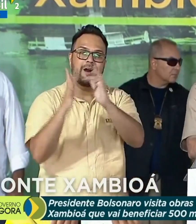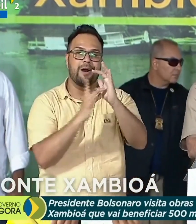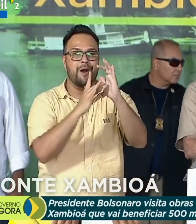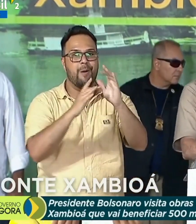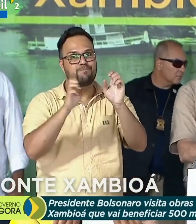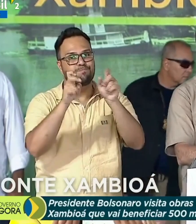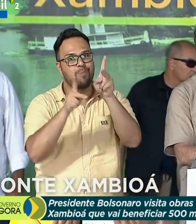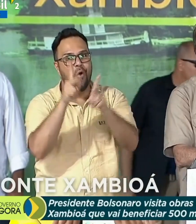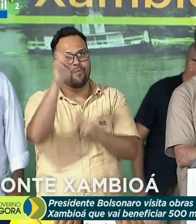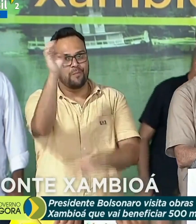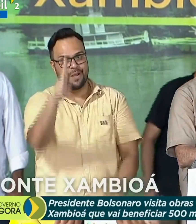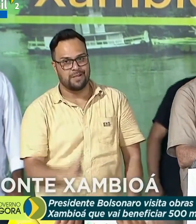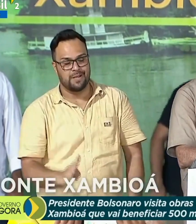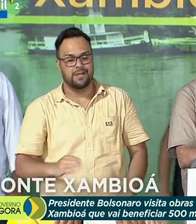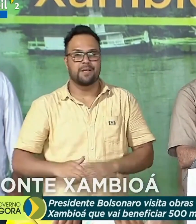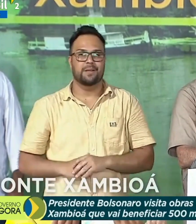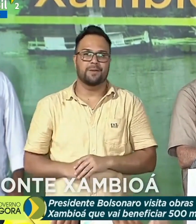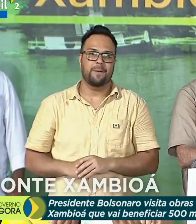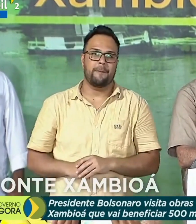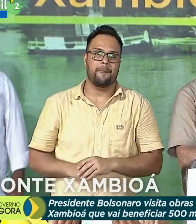brasileiro.